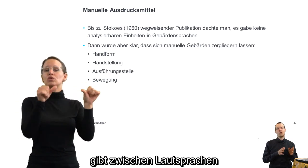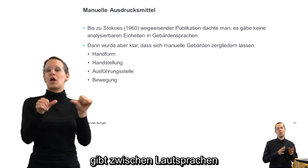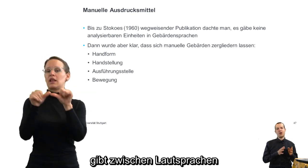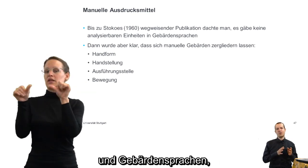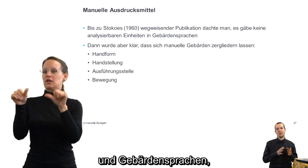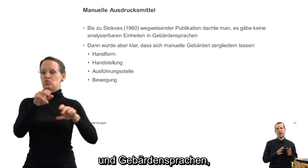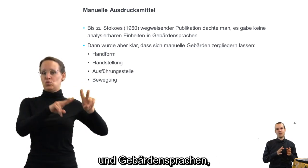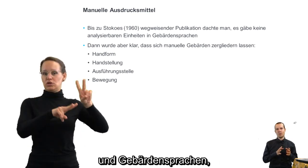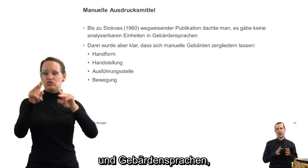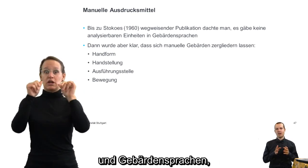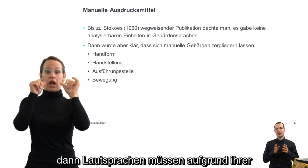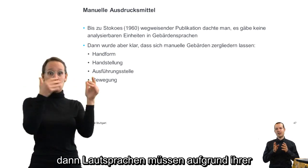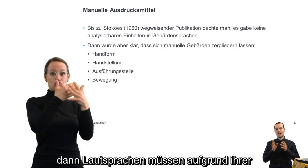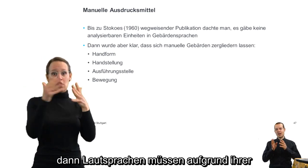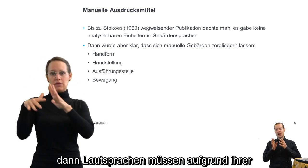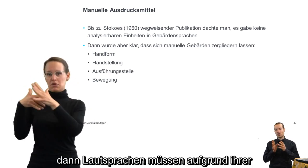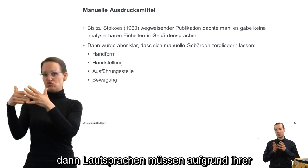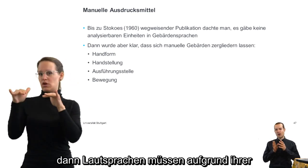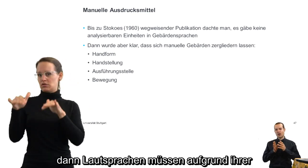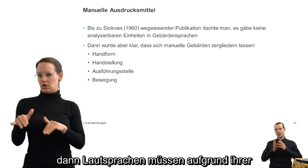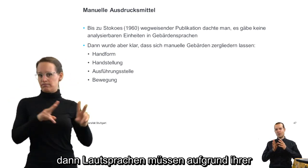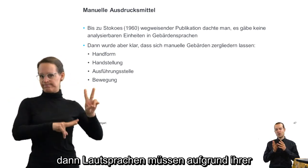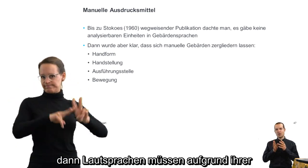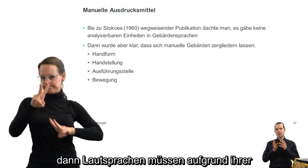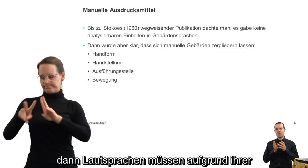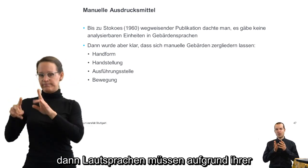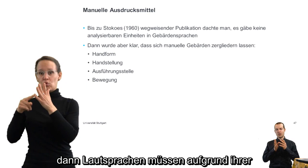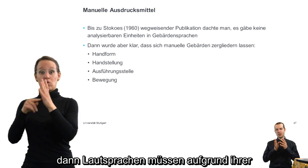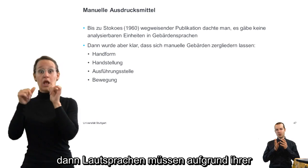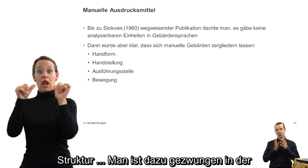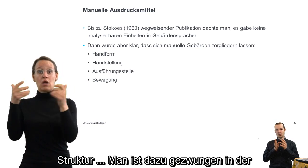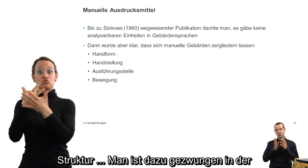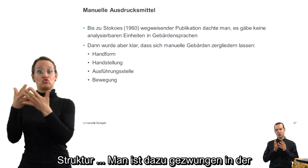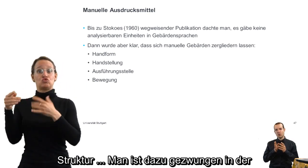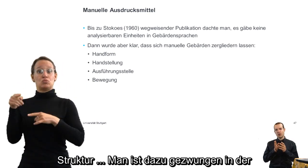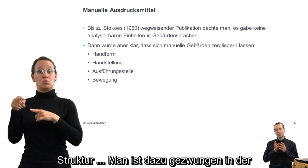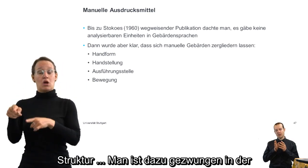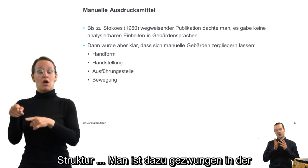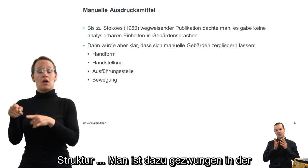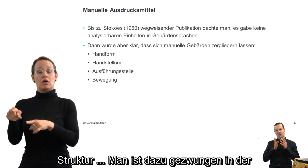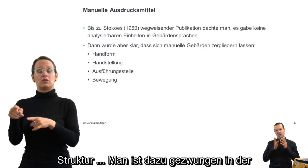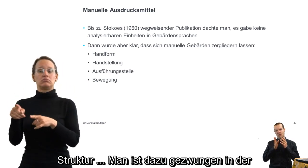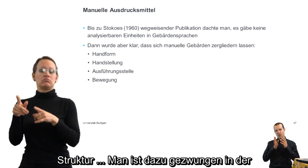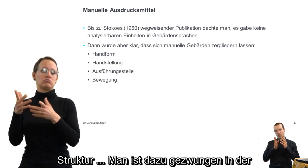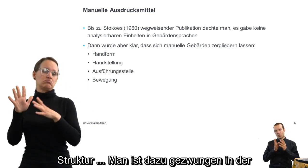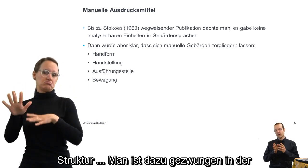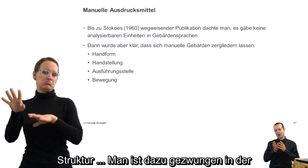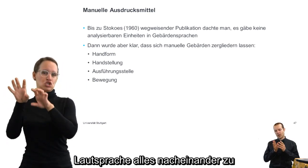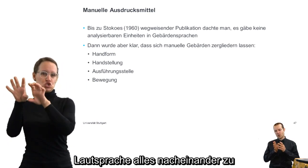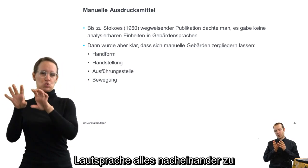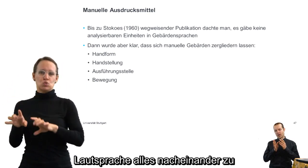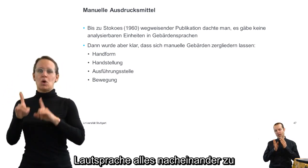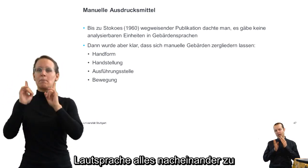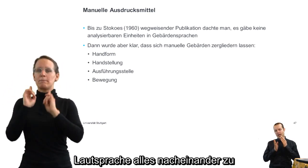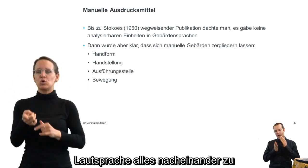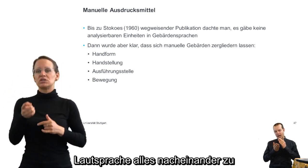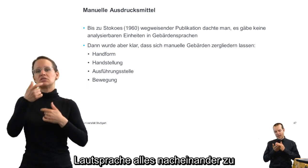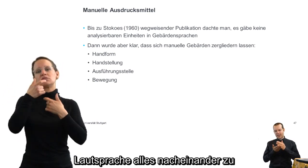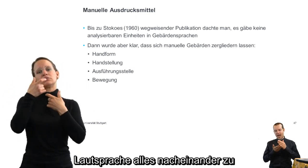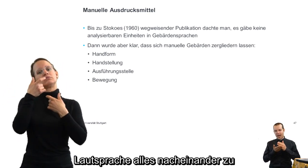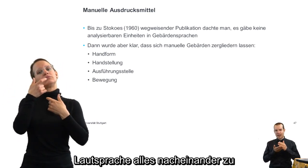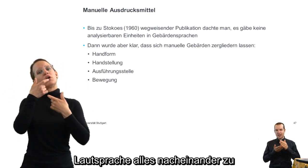gibt zwischen Lautsprachen und Gebärdensprachen, denn Lautsprachen müssen aufgrund ihrer Struktur, wir sind dazu gezwungen in der Lautsprache,